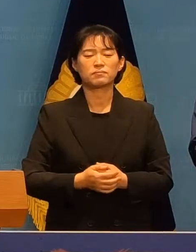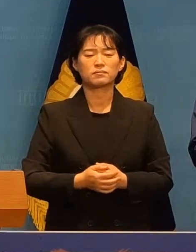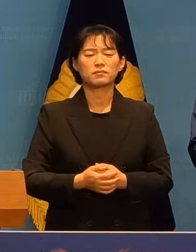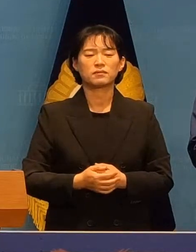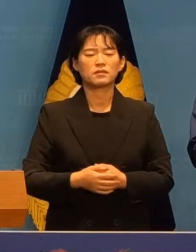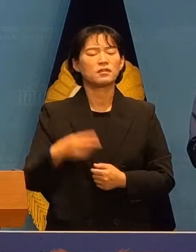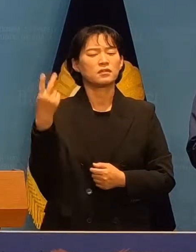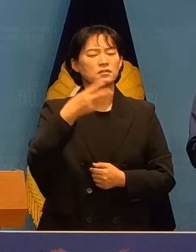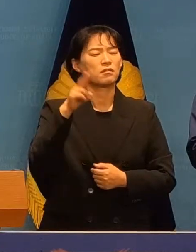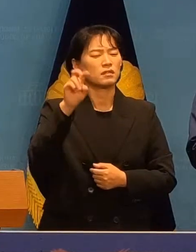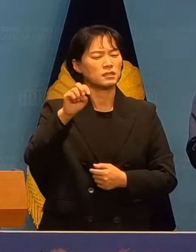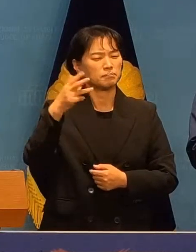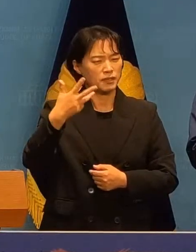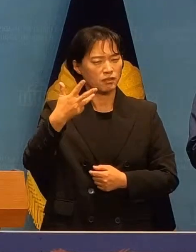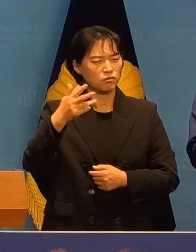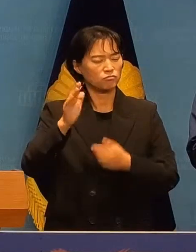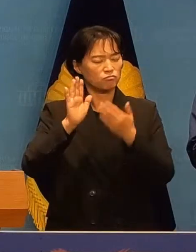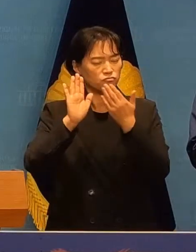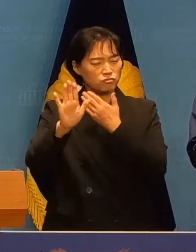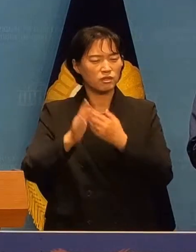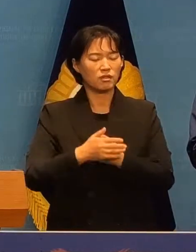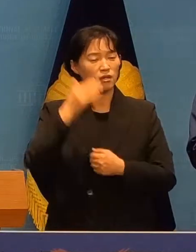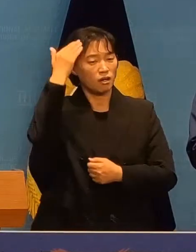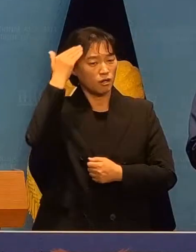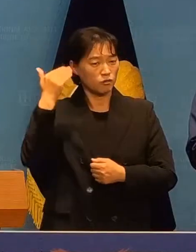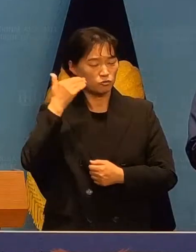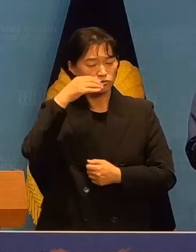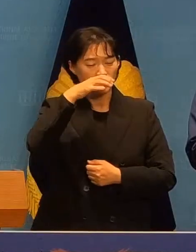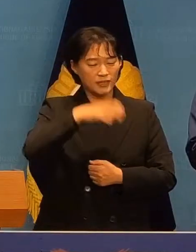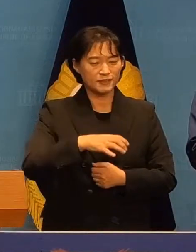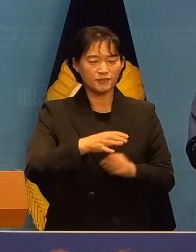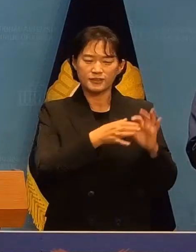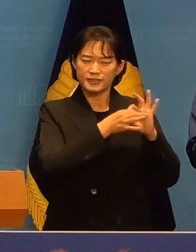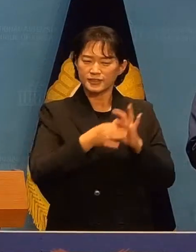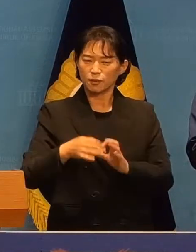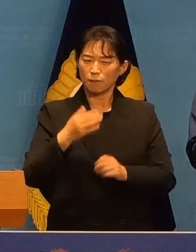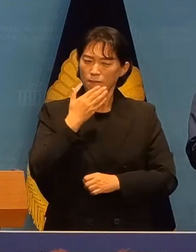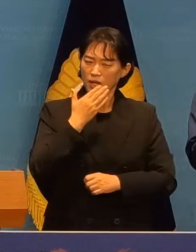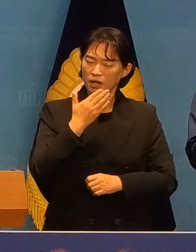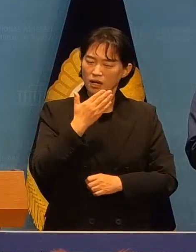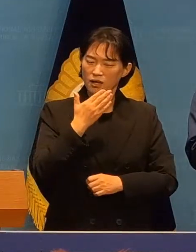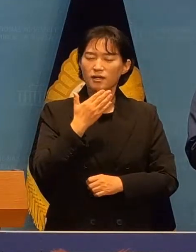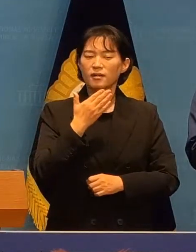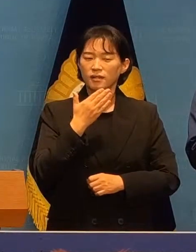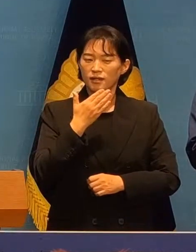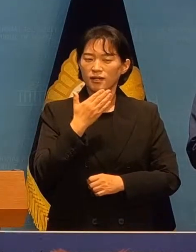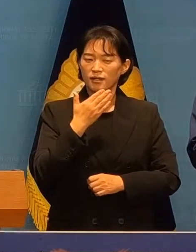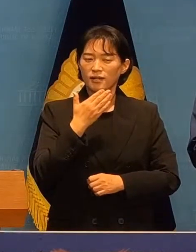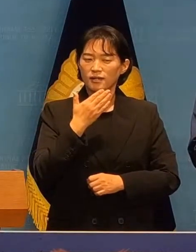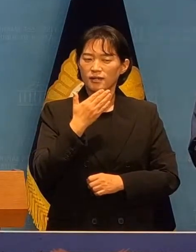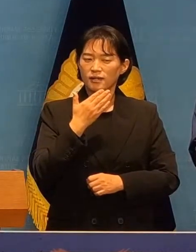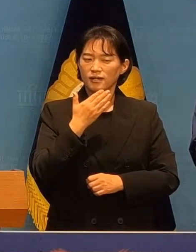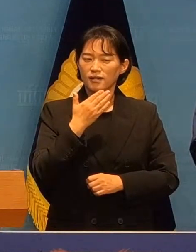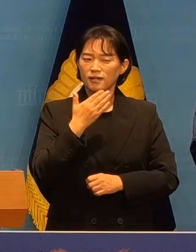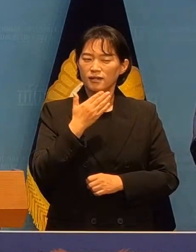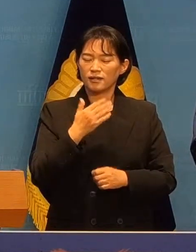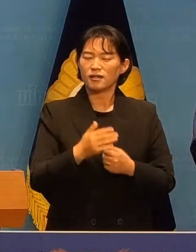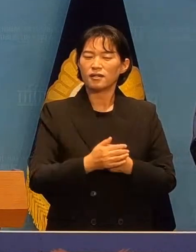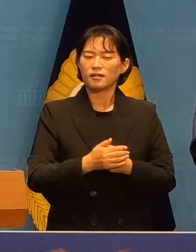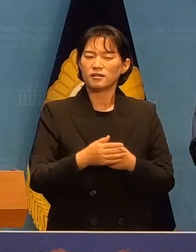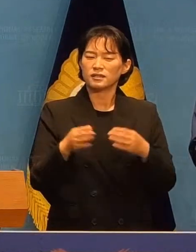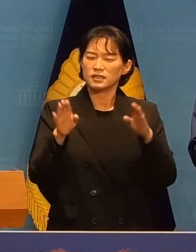2028년 이후 한국에서의 지속 가능성에 대한 문을 닫아가고 있지 않는가라고 하는